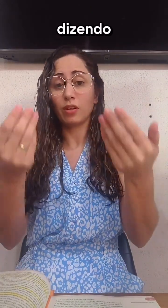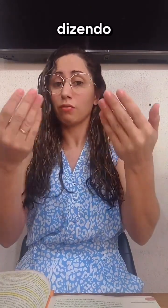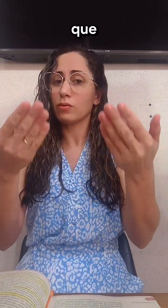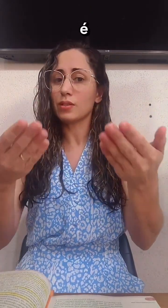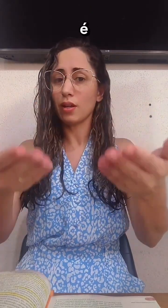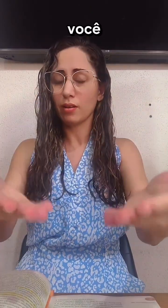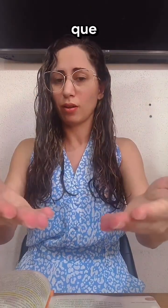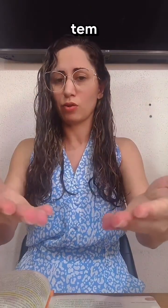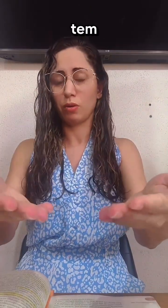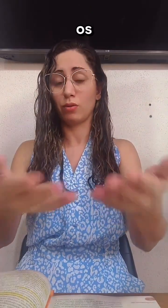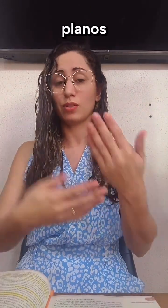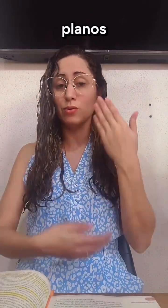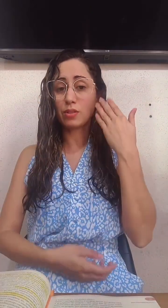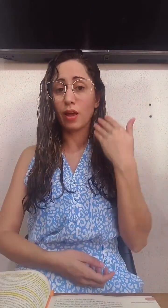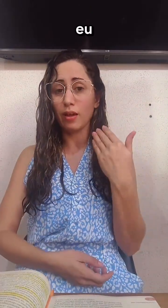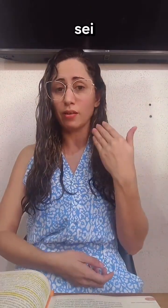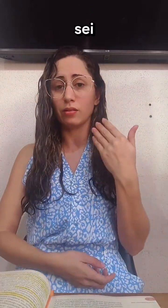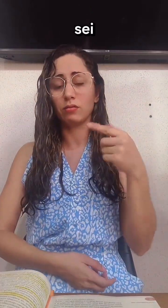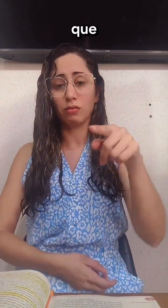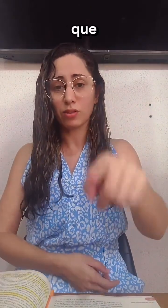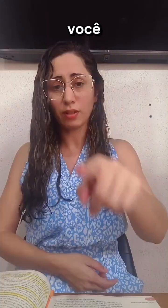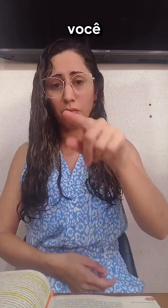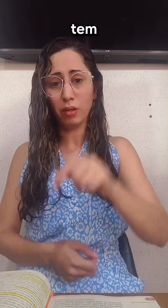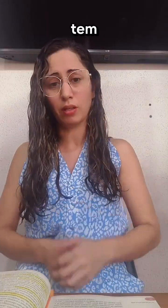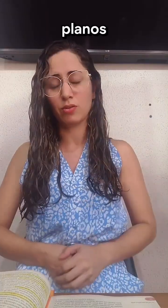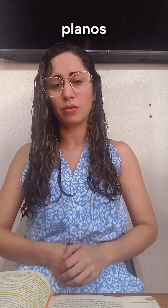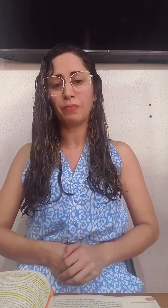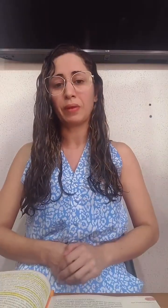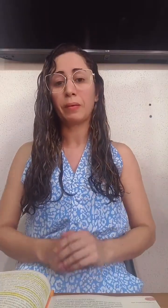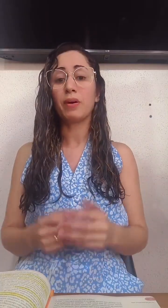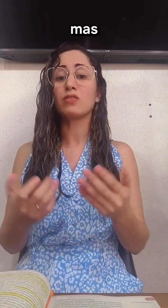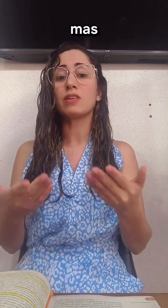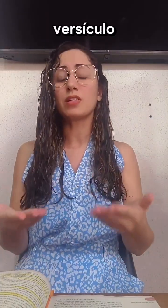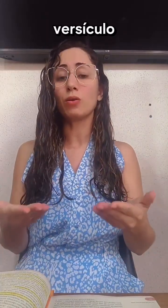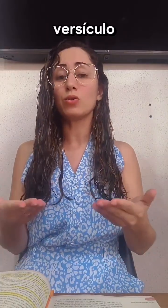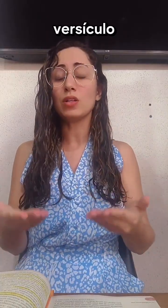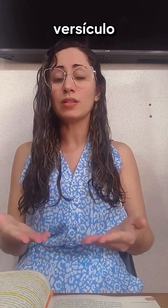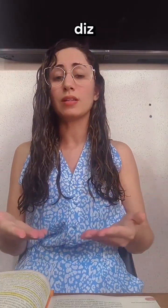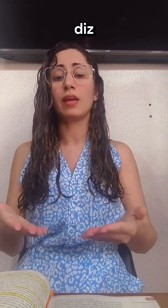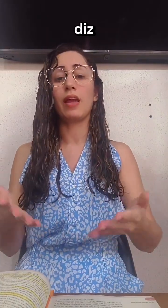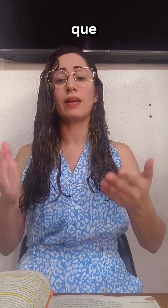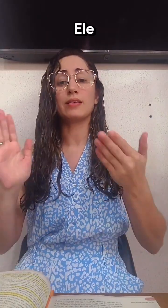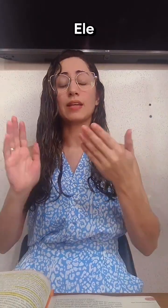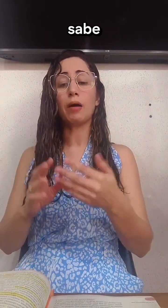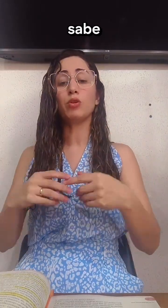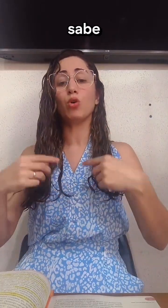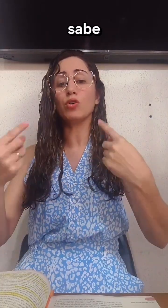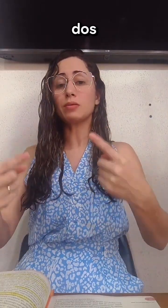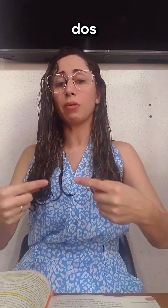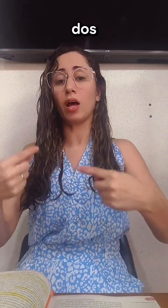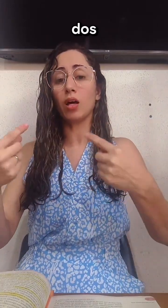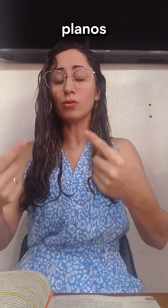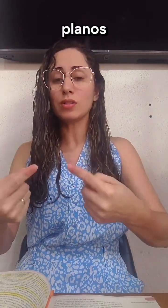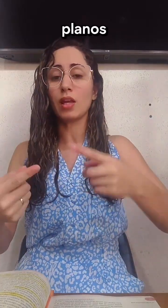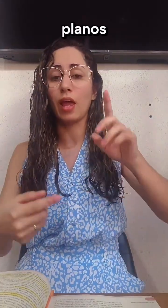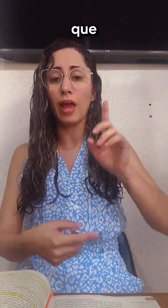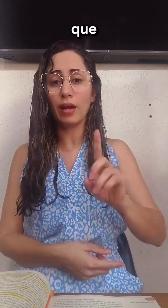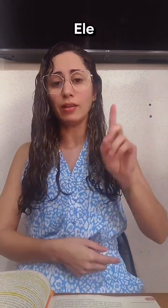que é você que tem os planos. Eu sei que você tem planos. Mas o versículo diz que ele sabe dos planos que ele